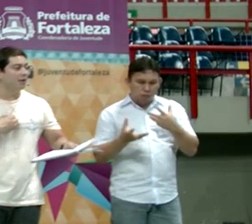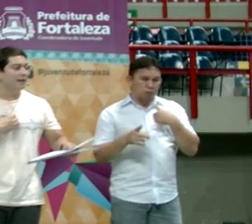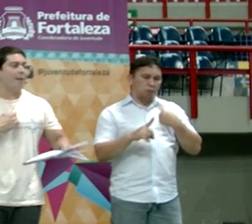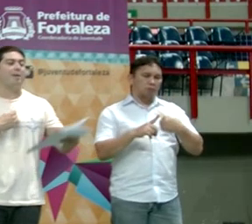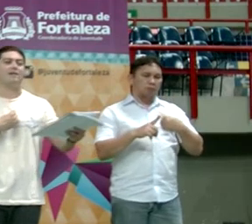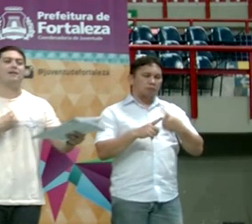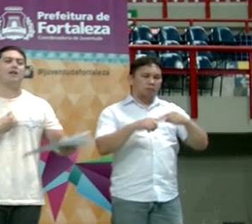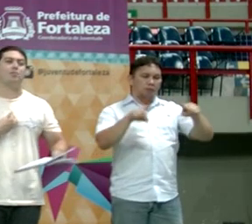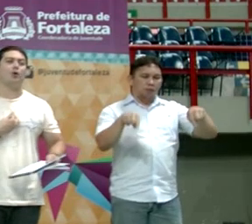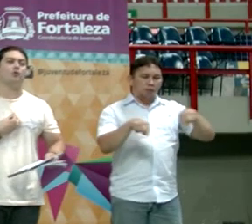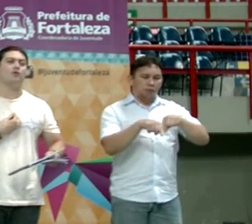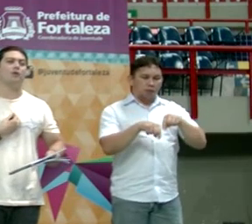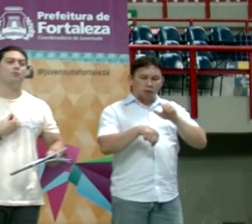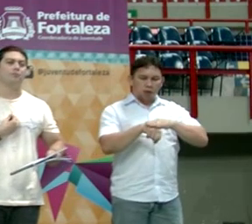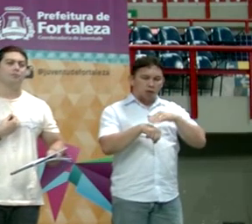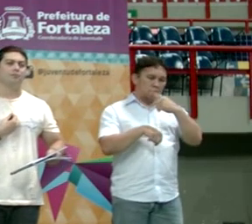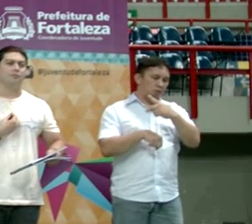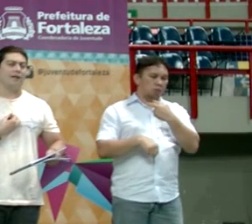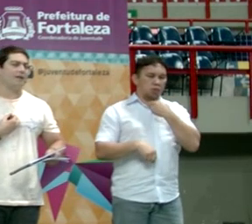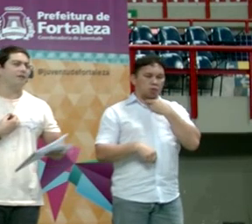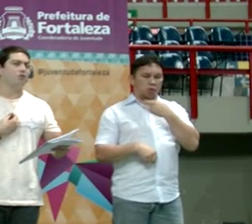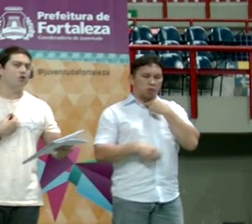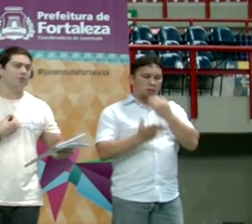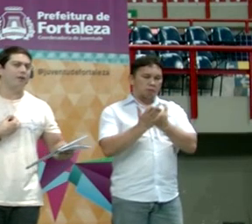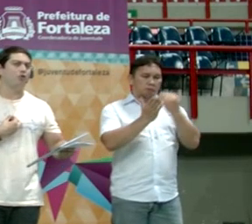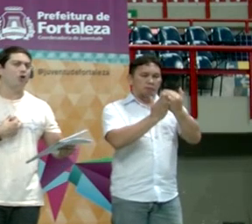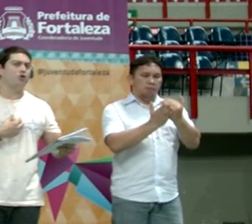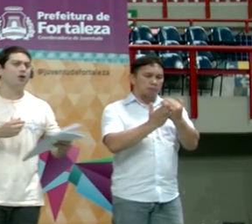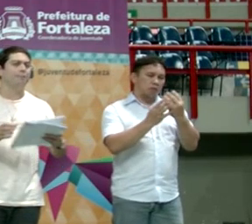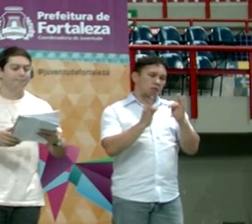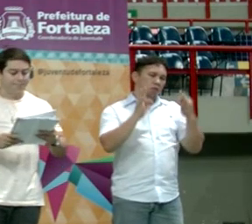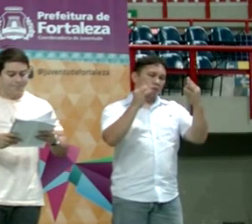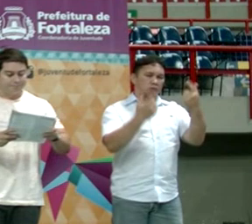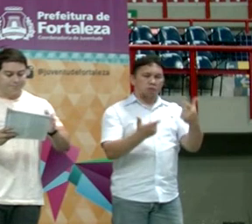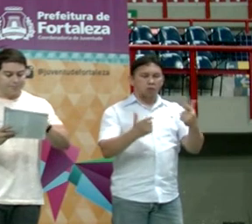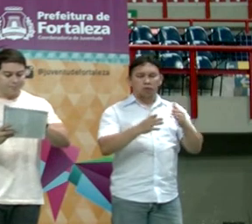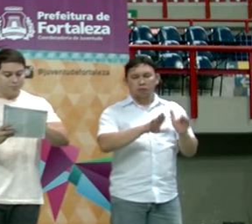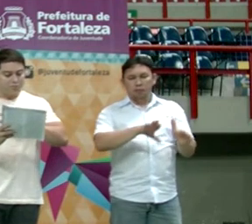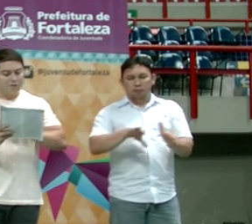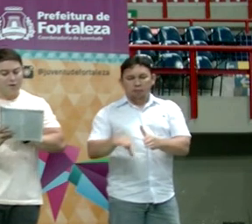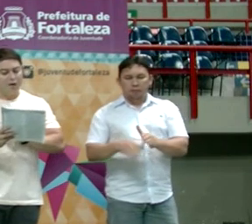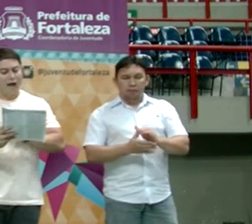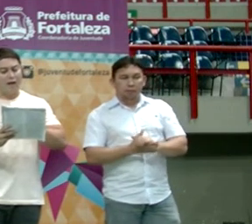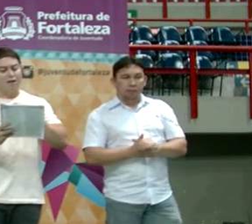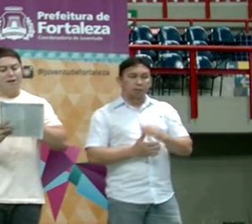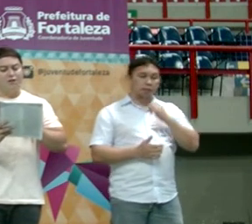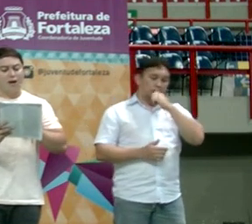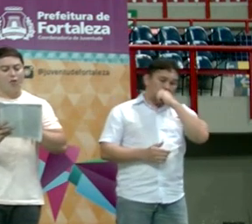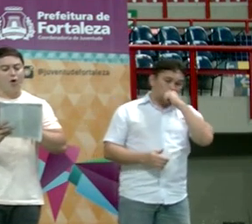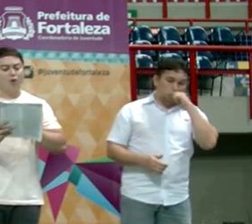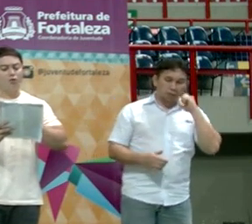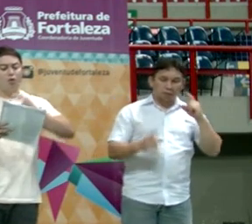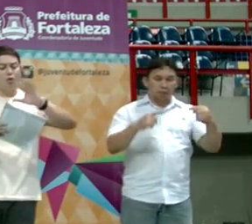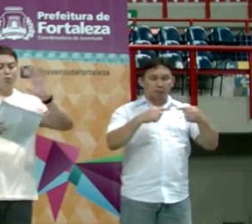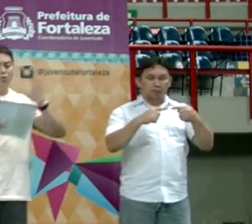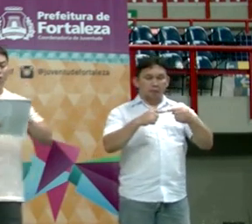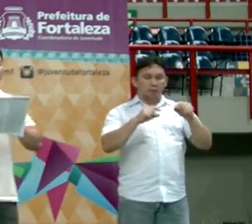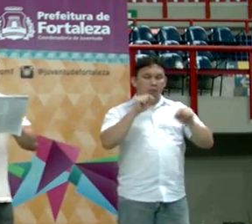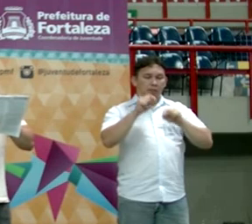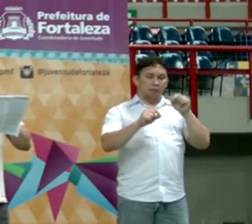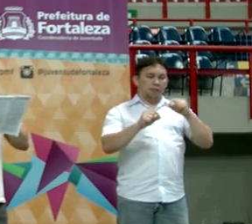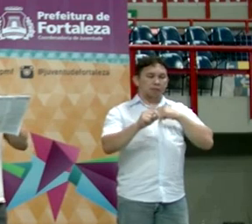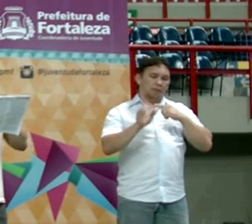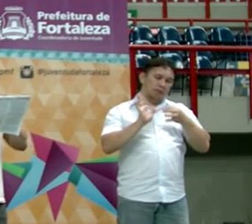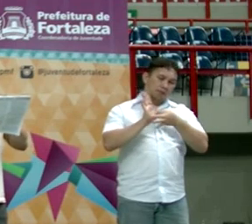não tinham capacidade de produção. Tá certo? Não tinham tecnologia. Vamos lá. De acordo com